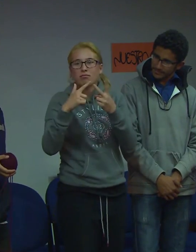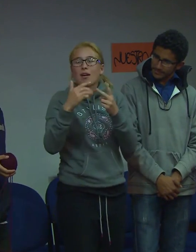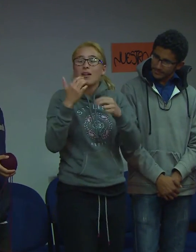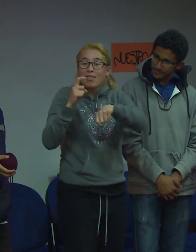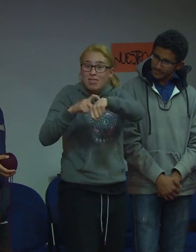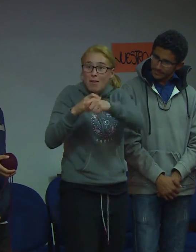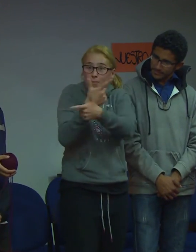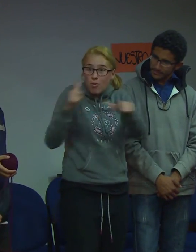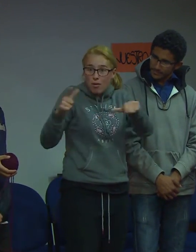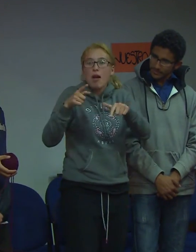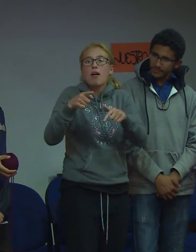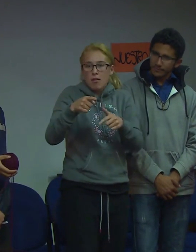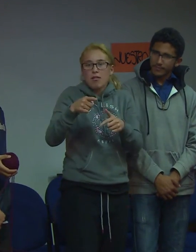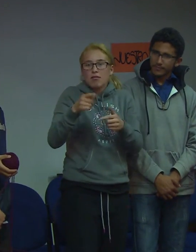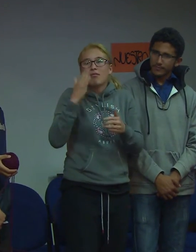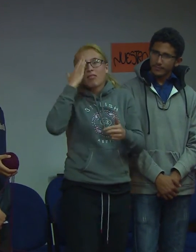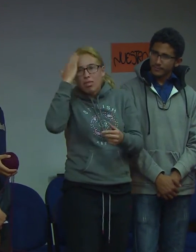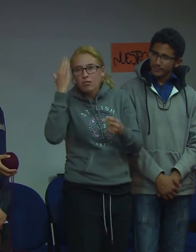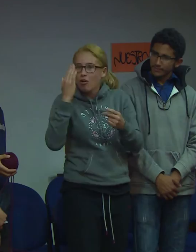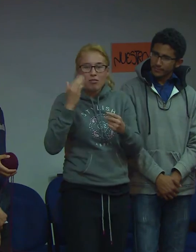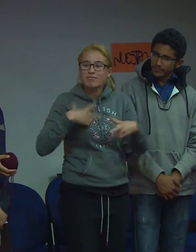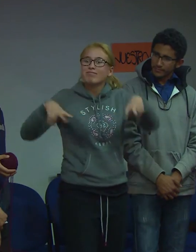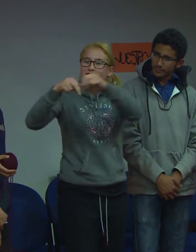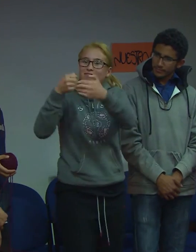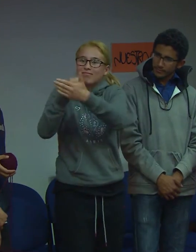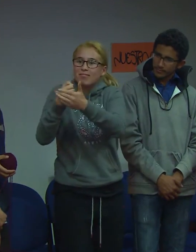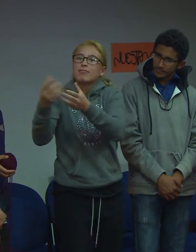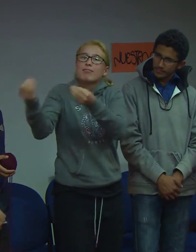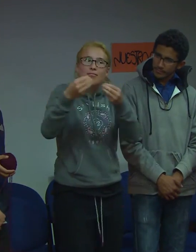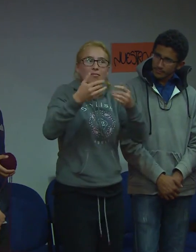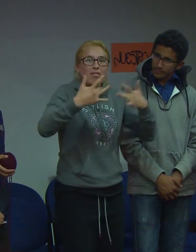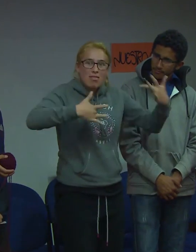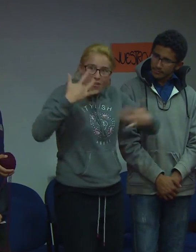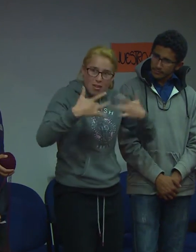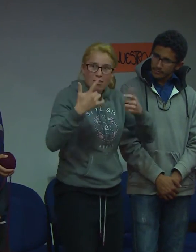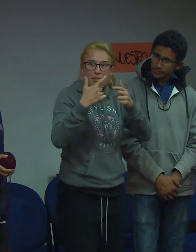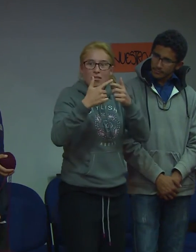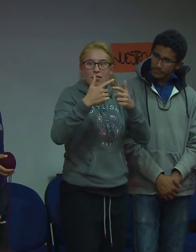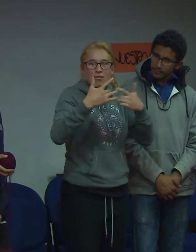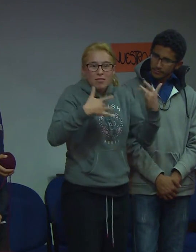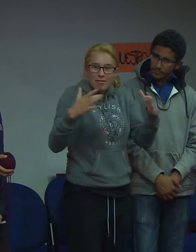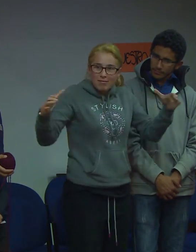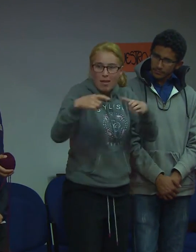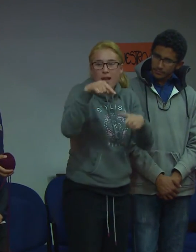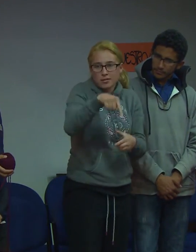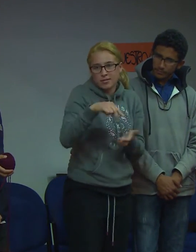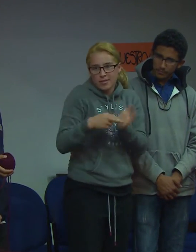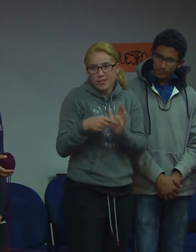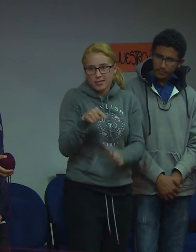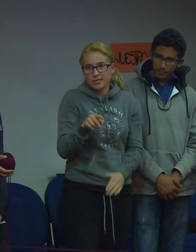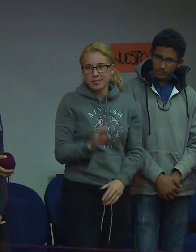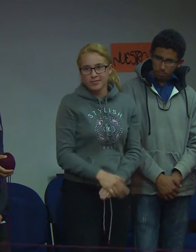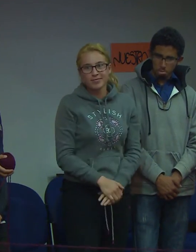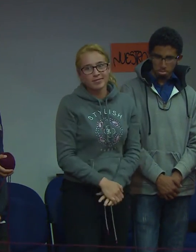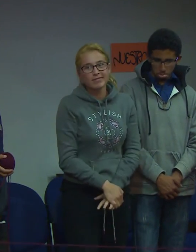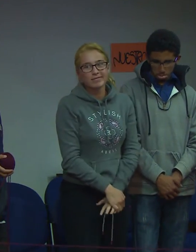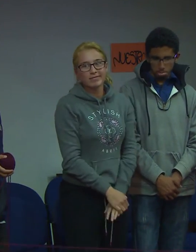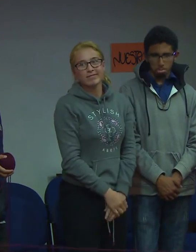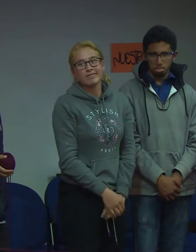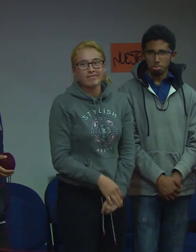Esta carrera le permite a uno pensarse en el uso del tiempo libre, cómo realizar una serie de actividades que permitan que